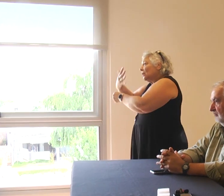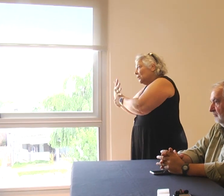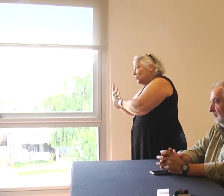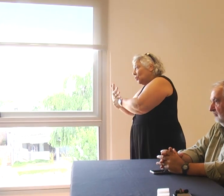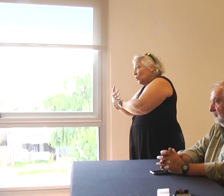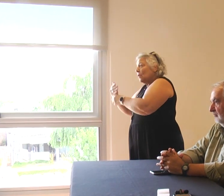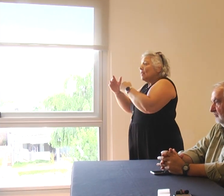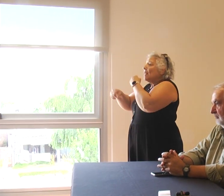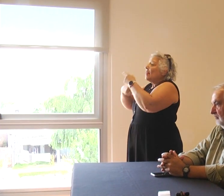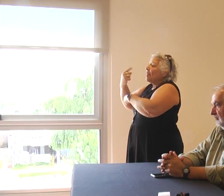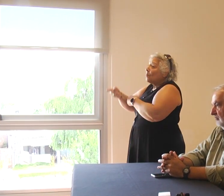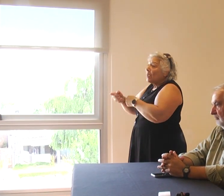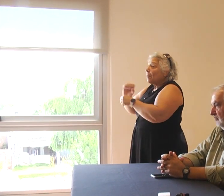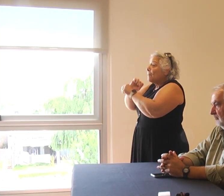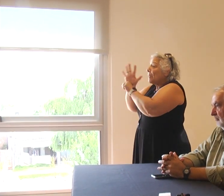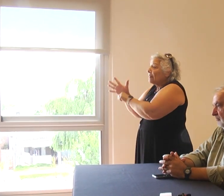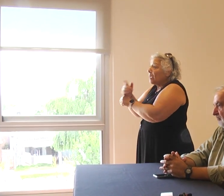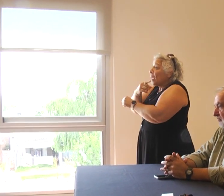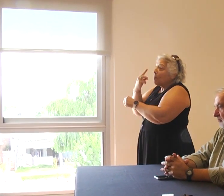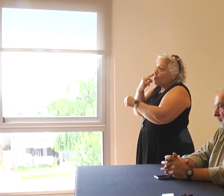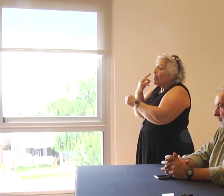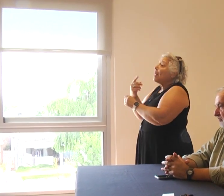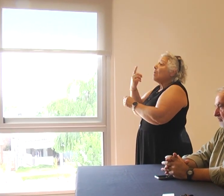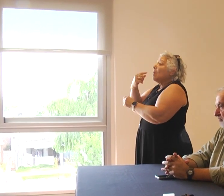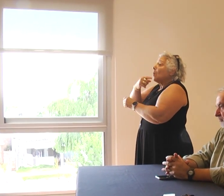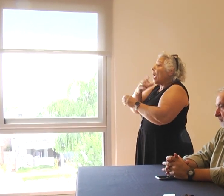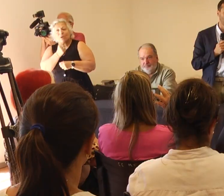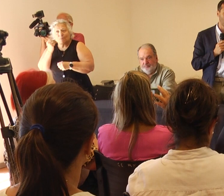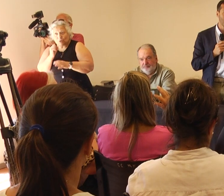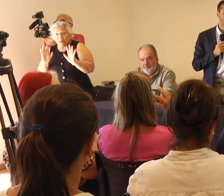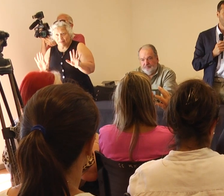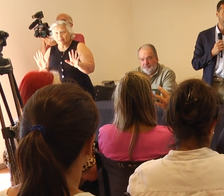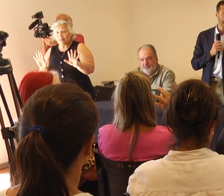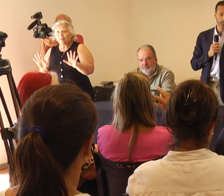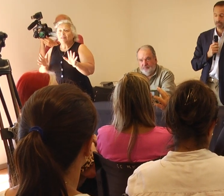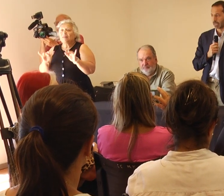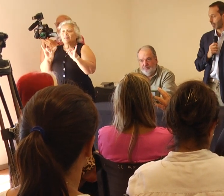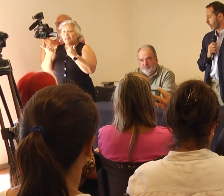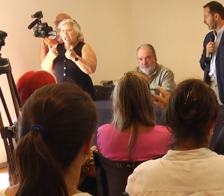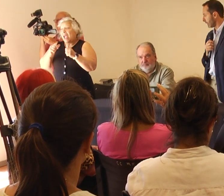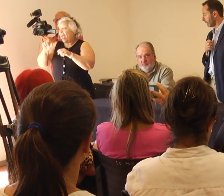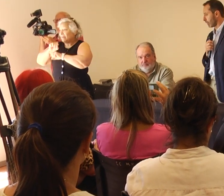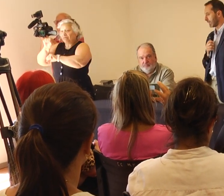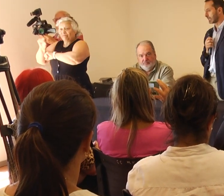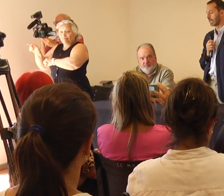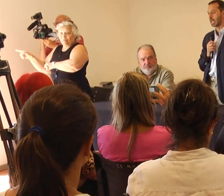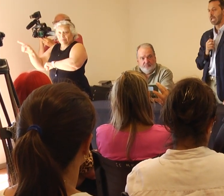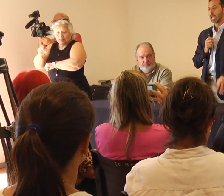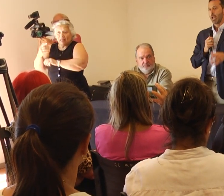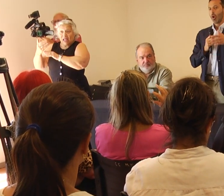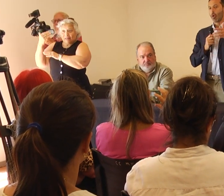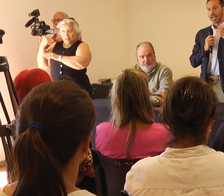propusimos dar un fuerte impulso a la enseñanza de lengua y señas del Uruguay. Teníamos, cuando asumimos los cursos primero y segundo, teníamos 30 estudiantes